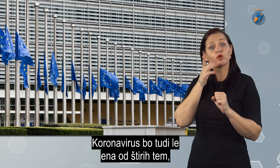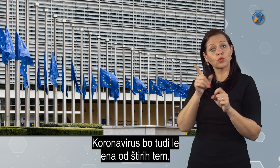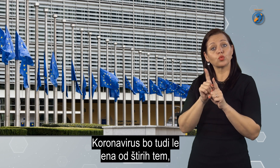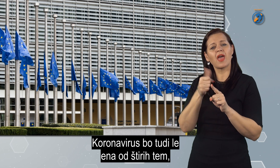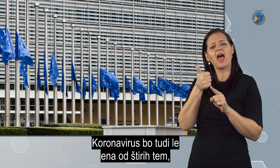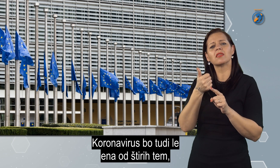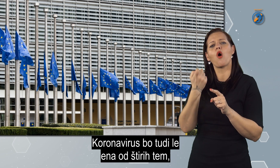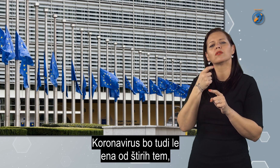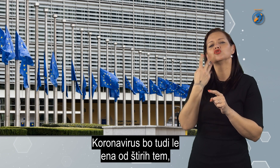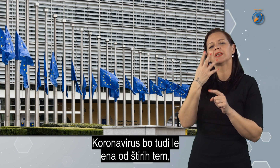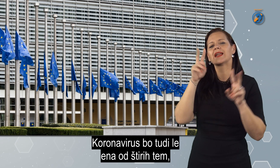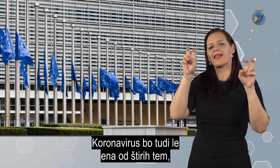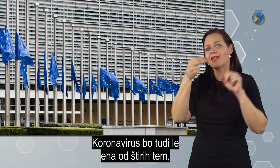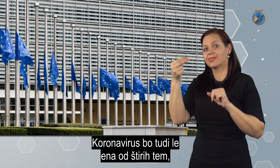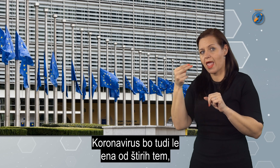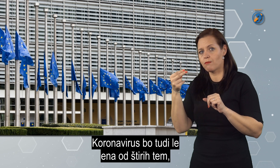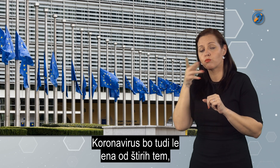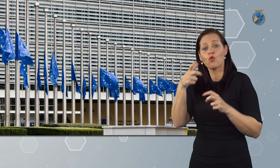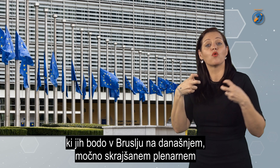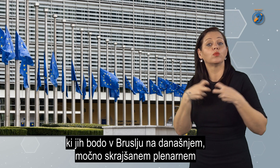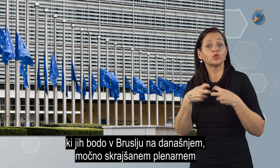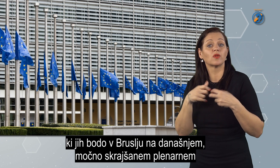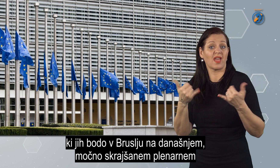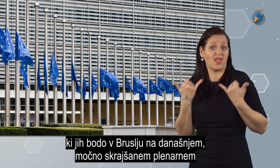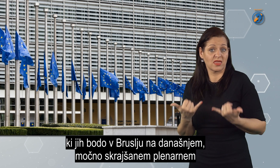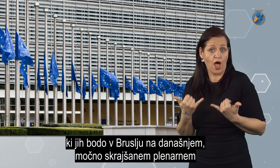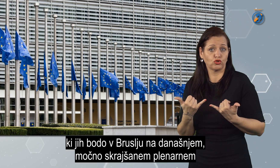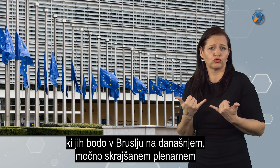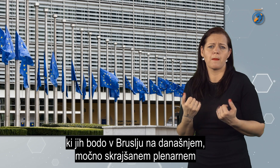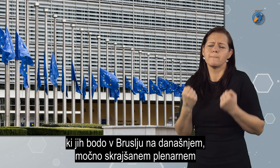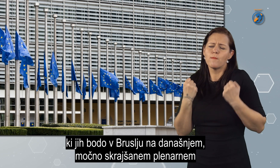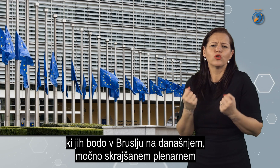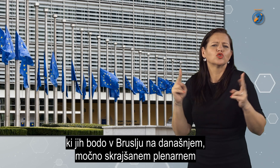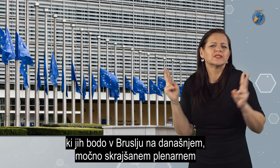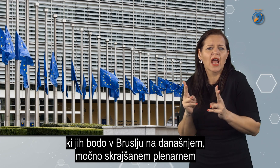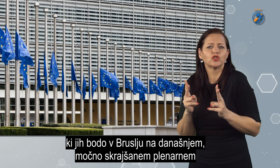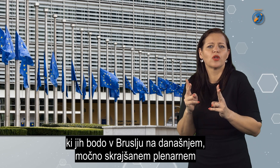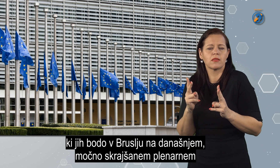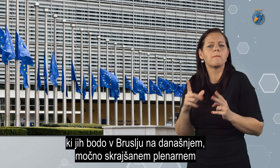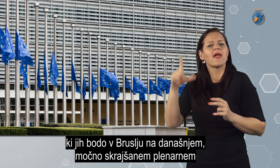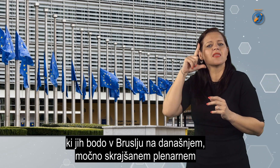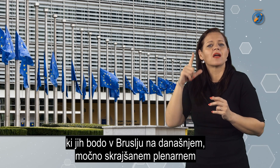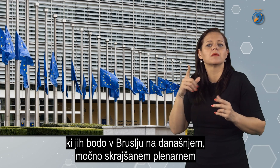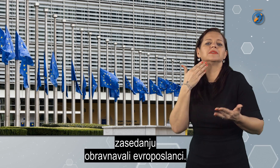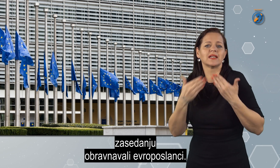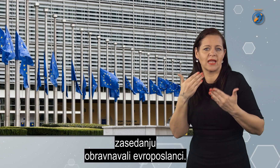Koronavirus bo tudi le ena od 4 tem, ki jih bodo v Bruslju na današnjem močno skrajšanem plenarnem